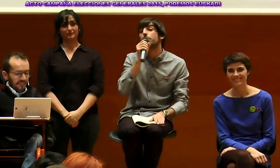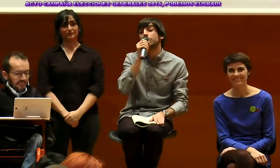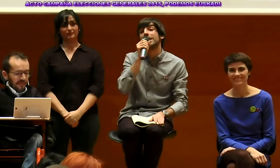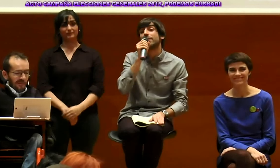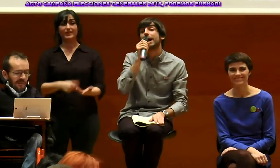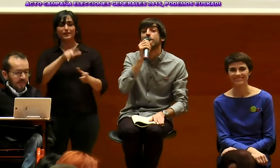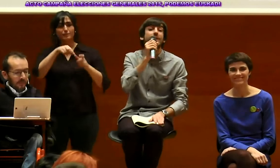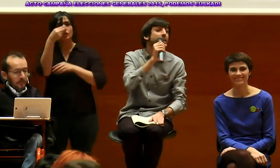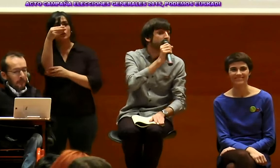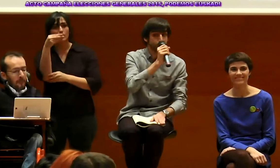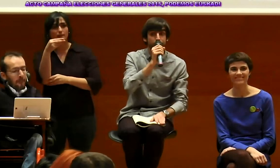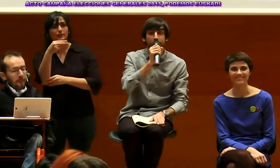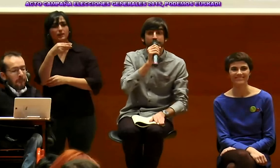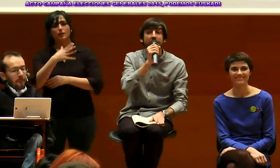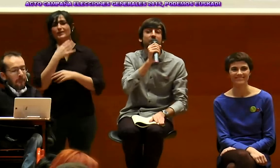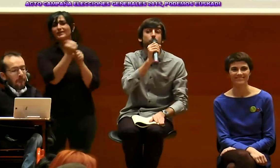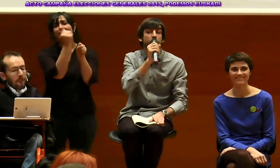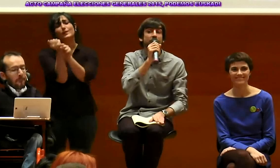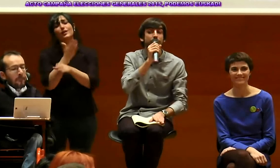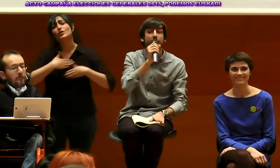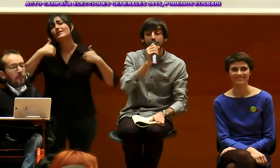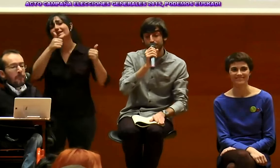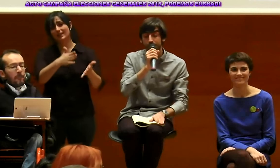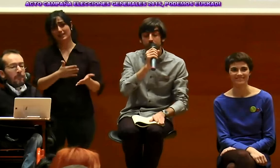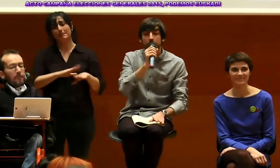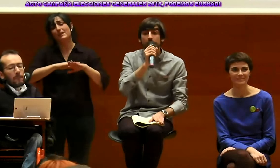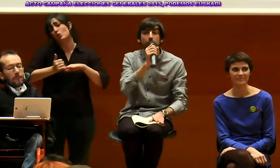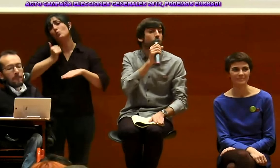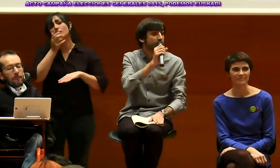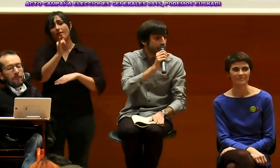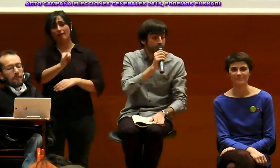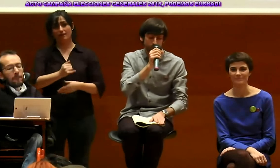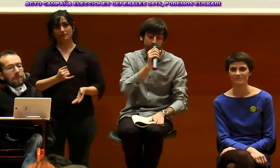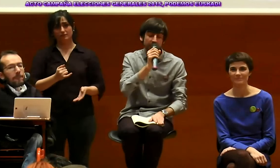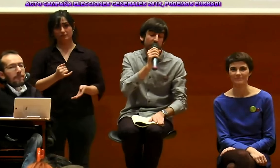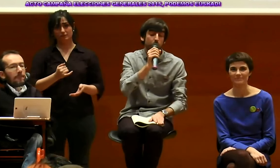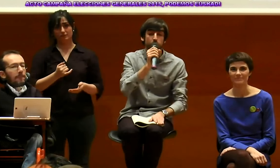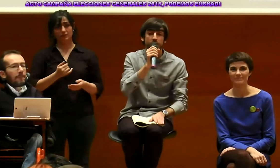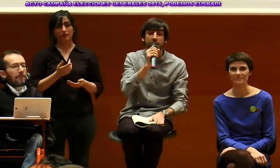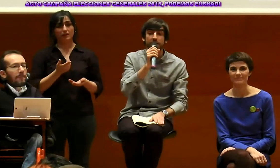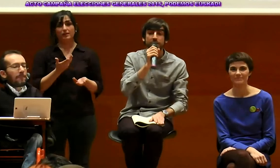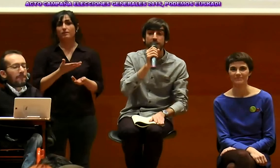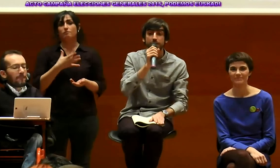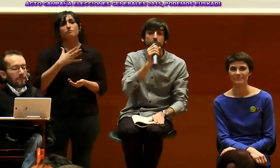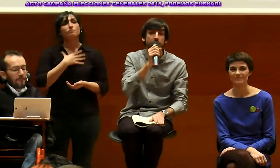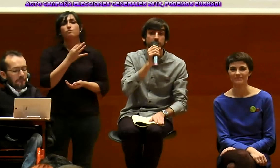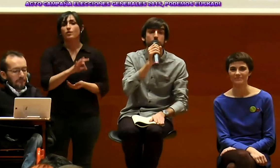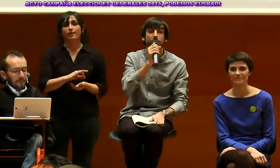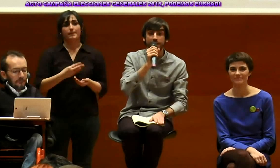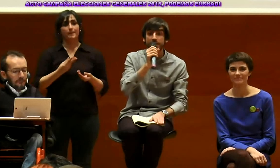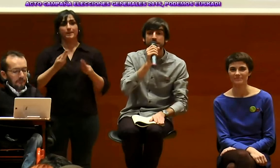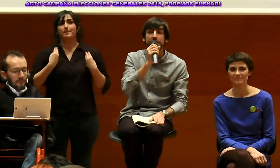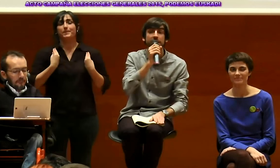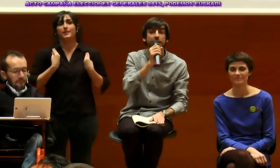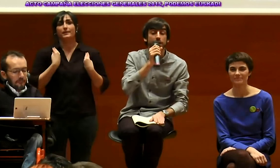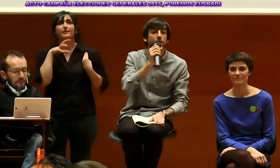tengan la oportunidad de trabajar donde quieran, tengan la oportunidad de trabajar en lo que quieran, tengan la oportunidad de vivir en un